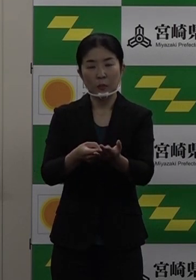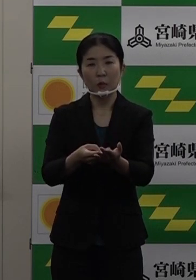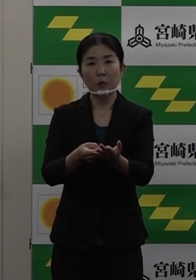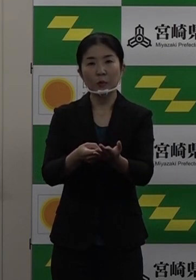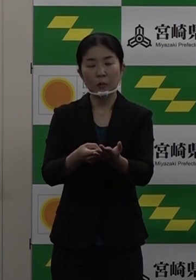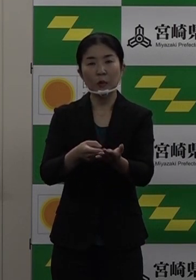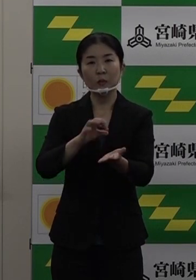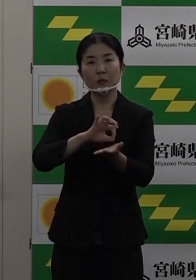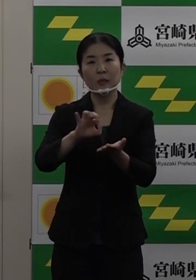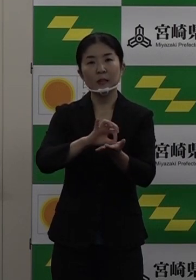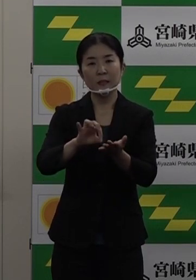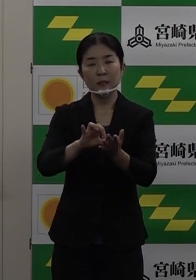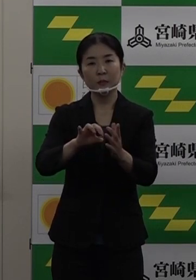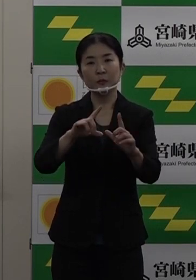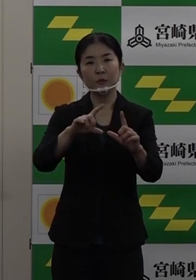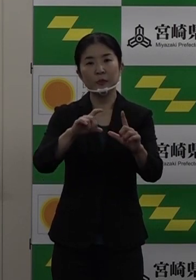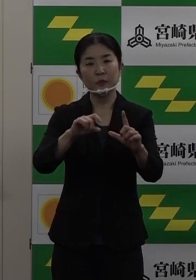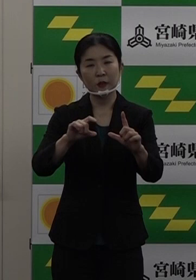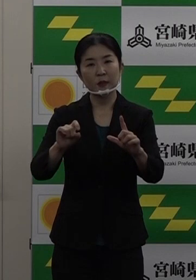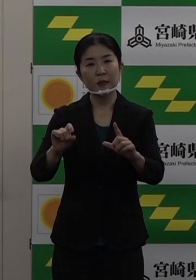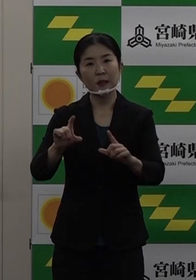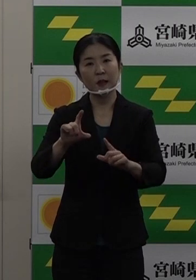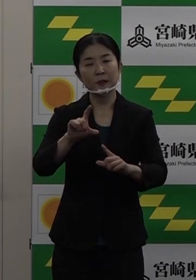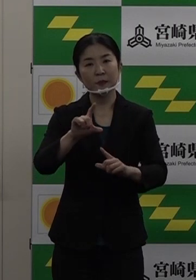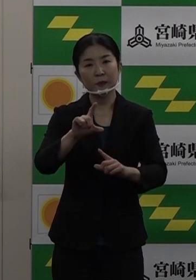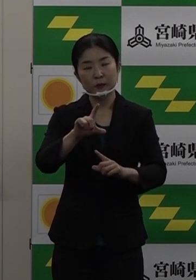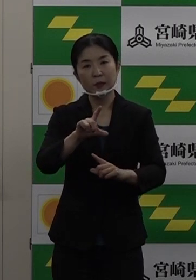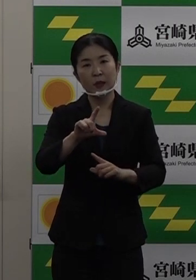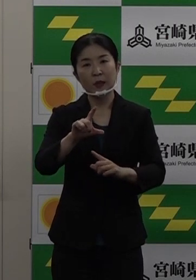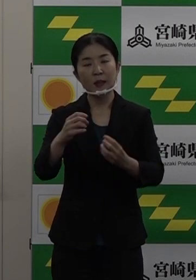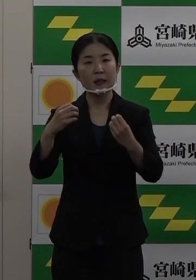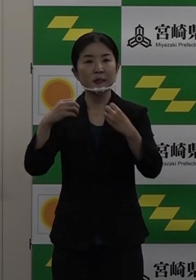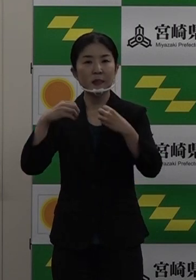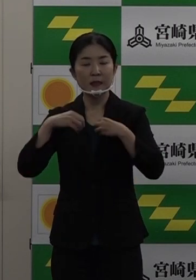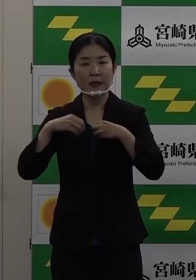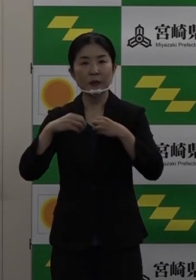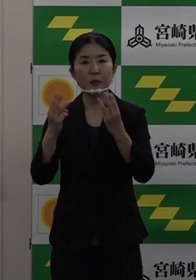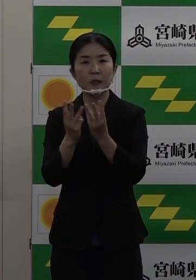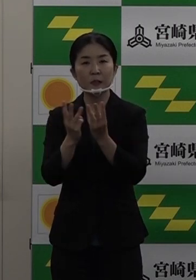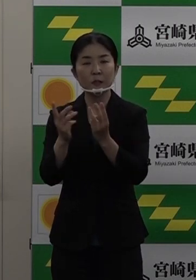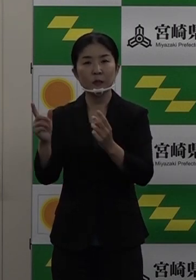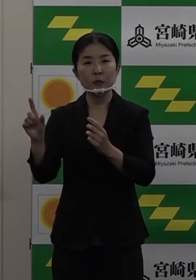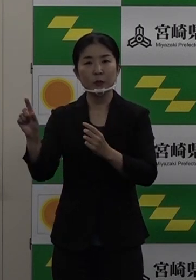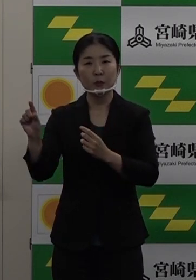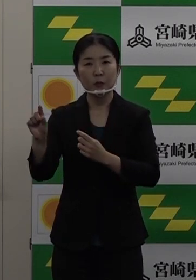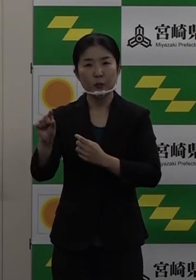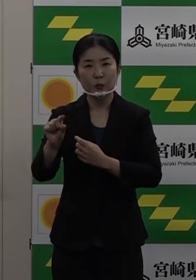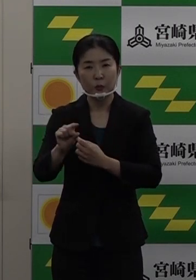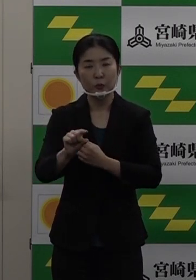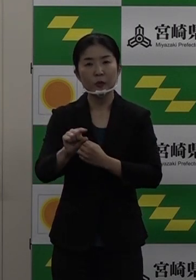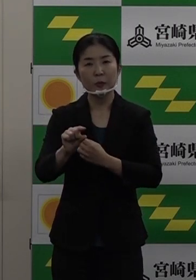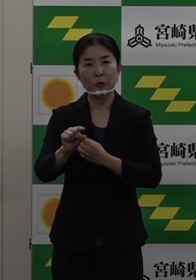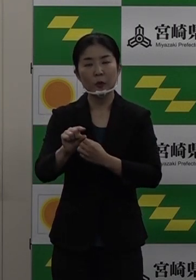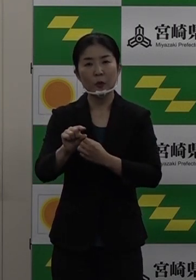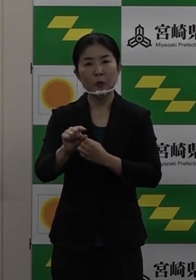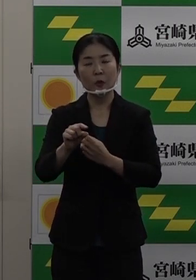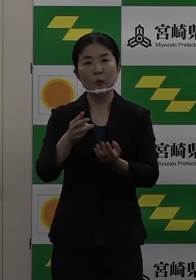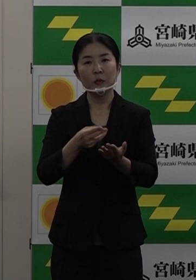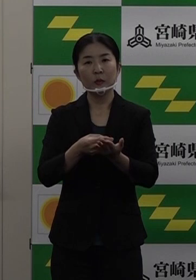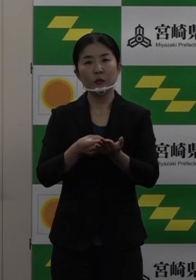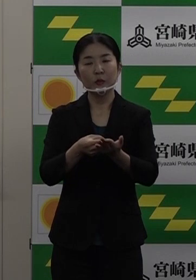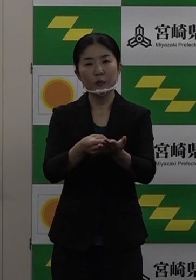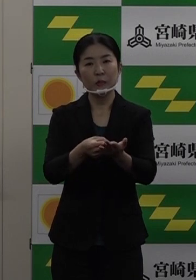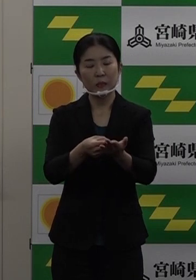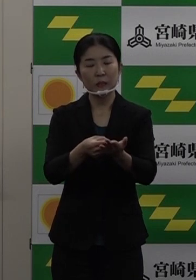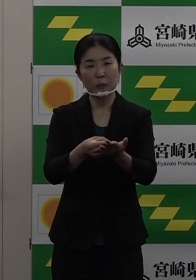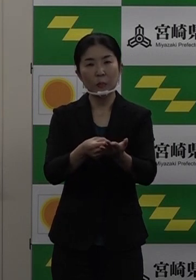がっていき、そして感染者が減少しましても、なかなかそこはそれと同じようには病床占有率というのは減